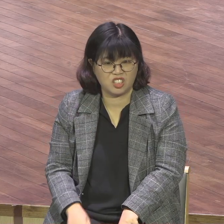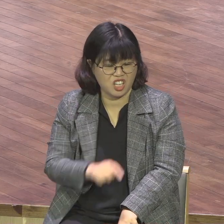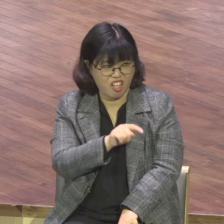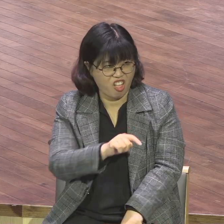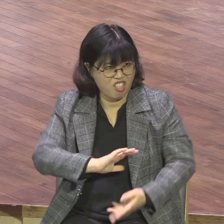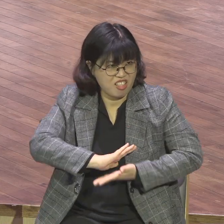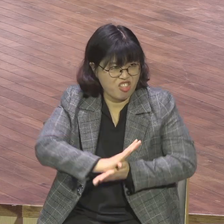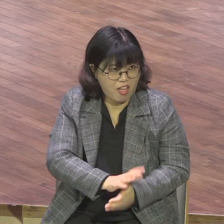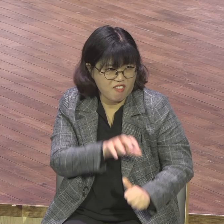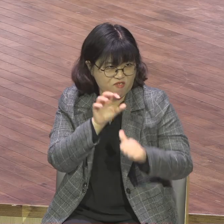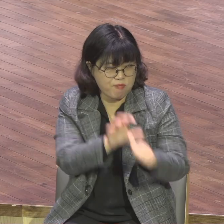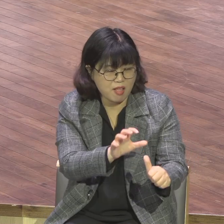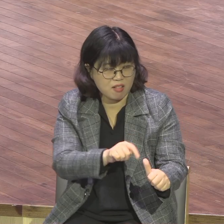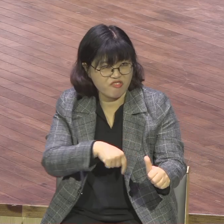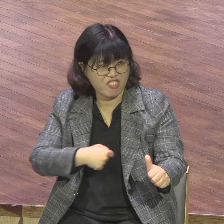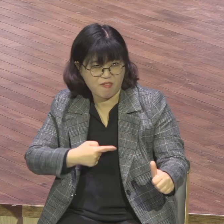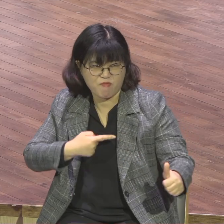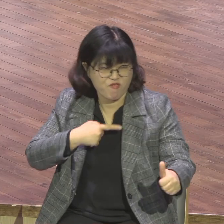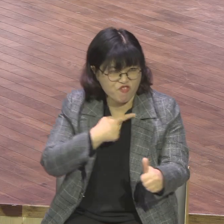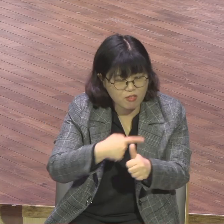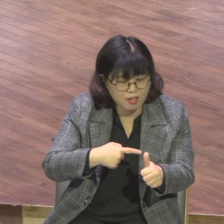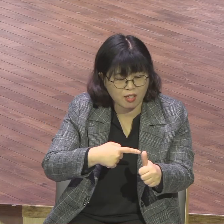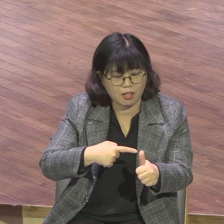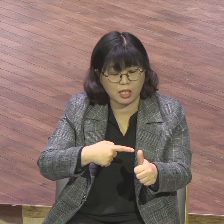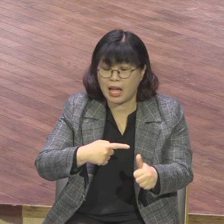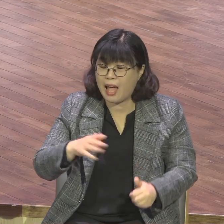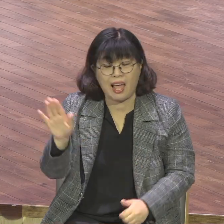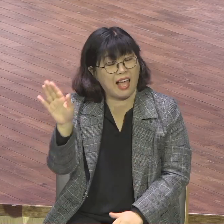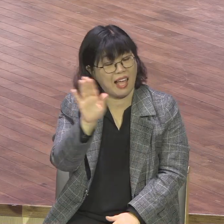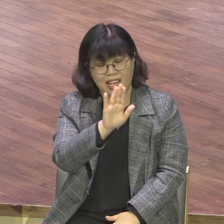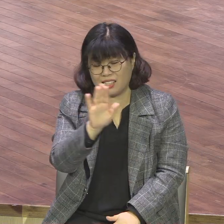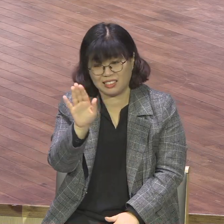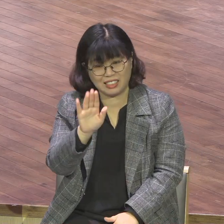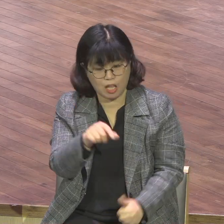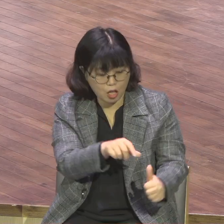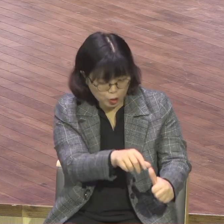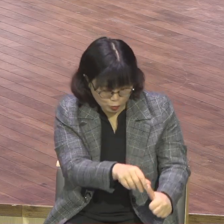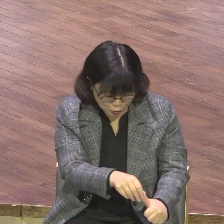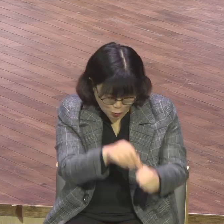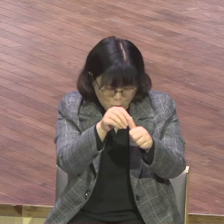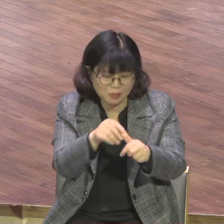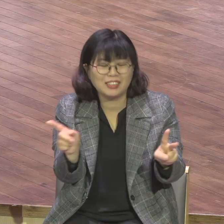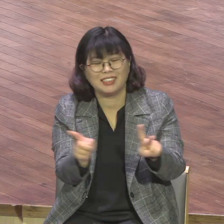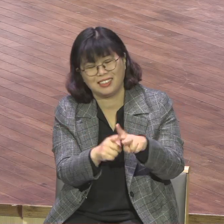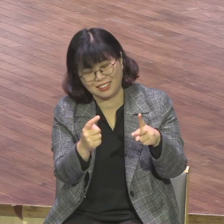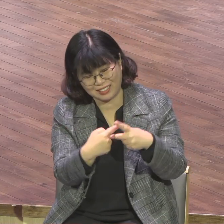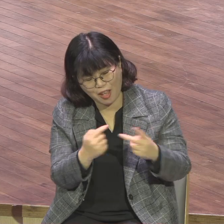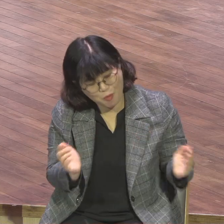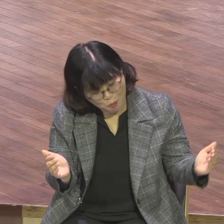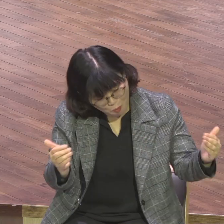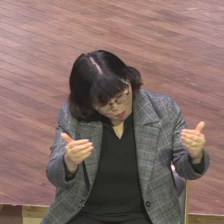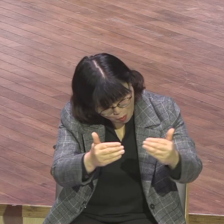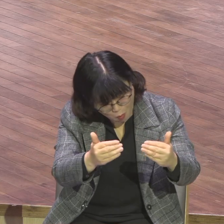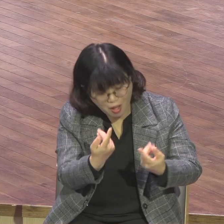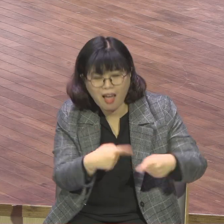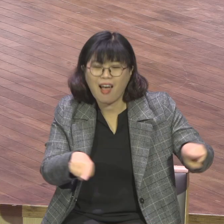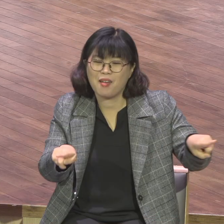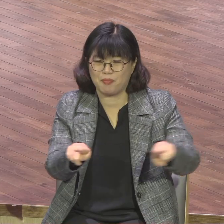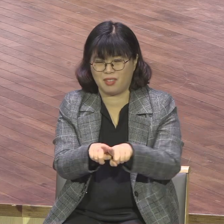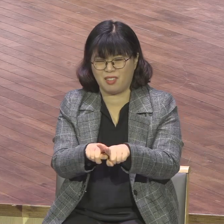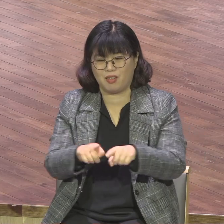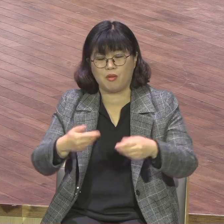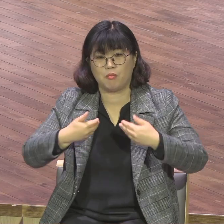건 원수 맺는 거 아니에요. 화해해서 형제 가족이 되는 거예요. 나 저걸 못 봐.